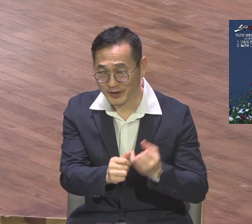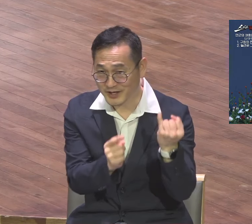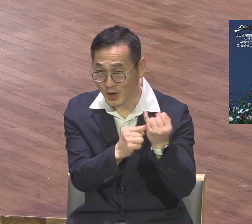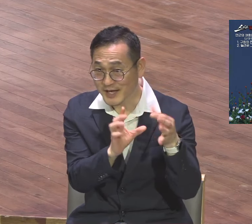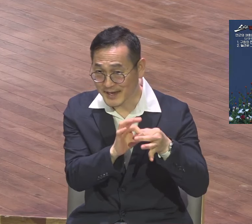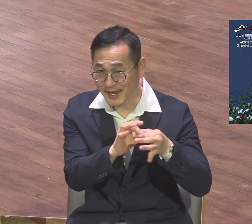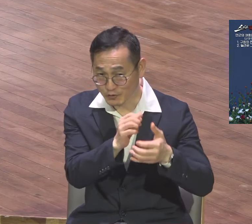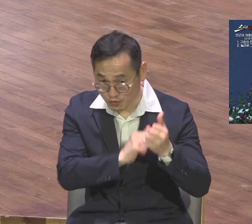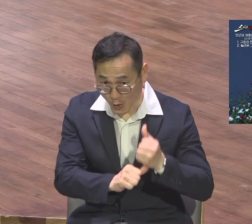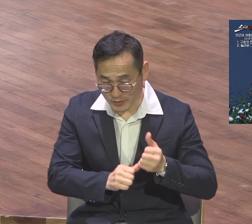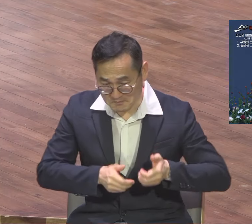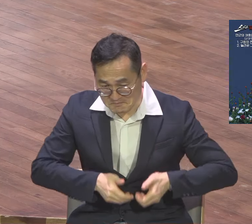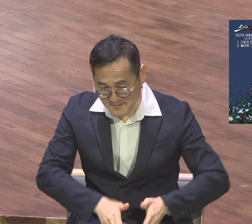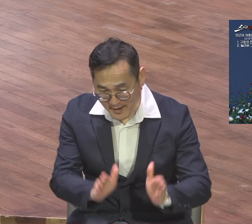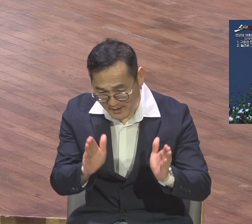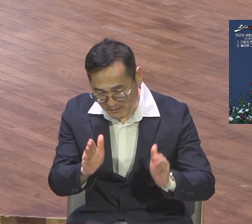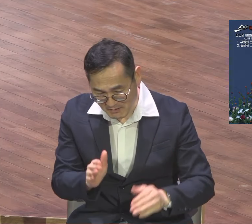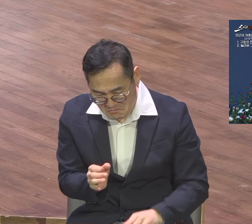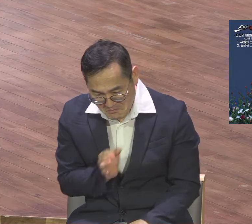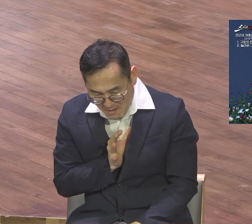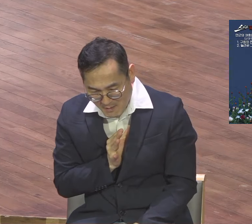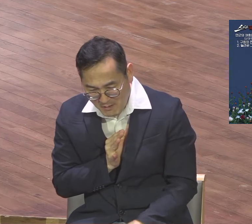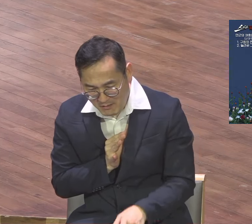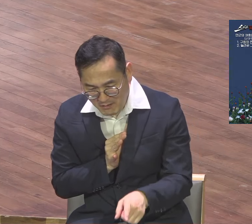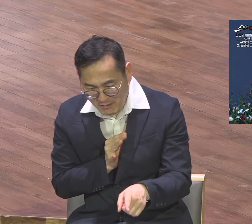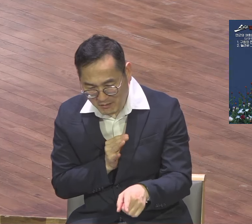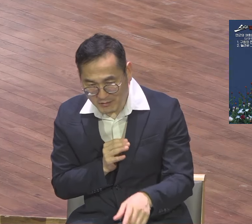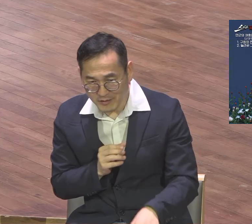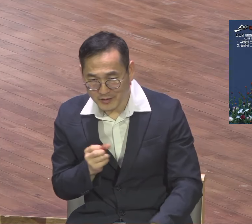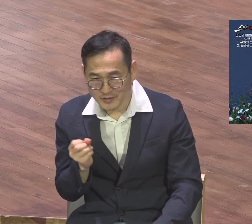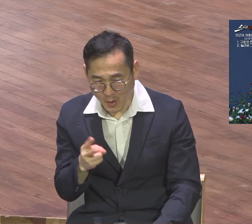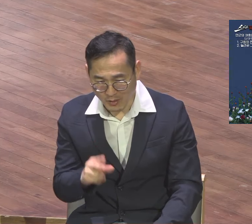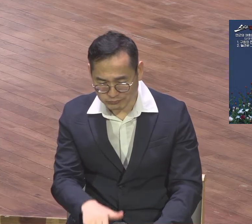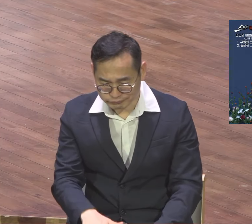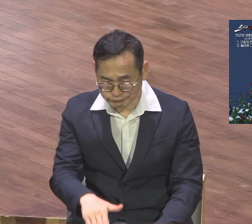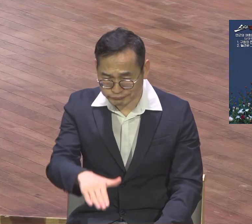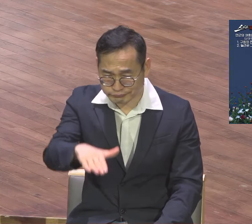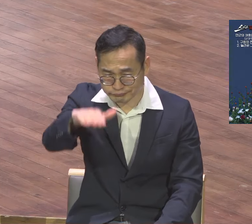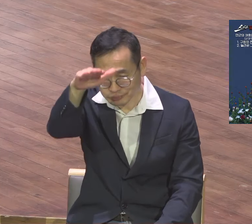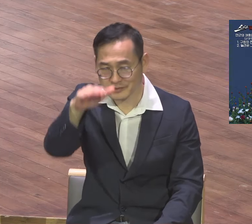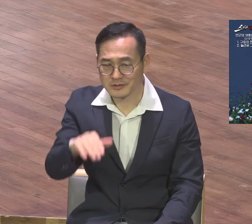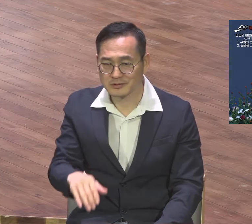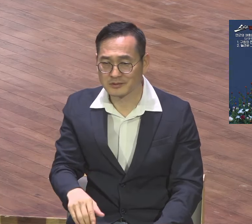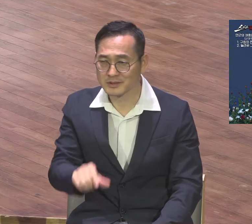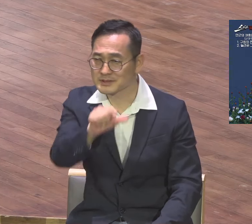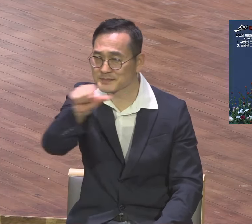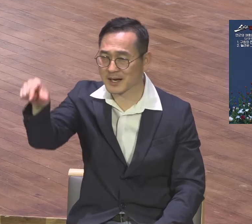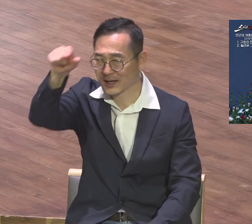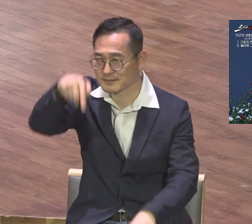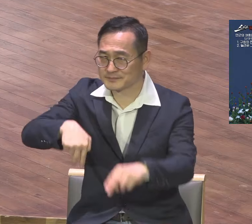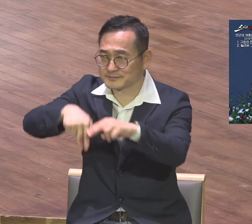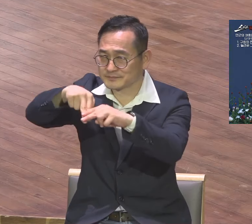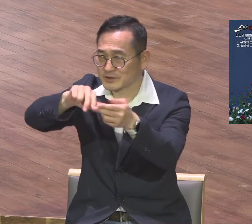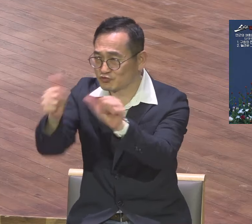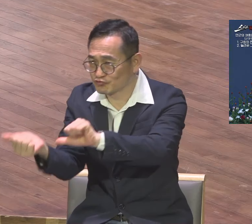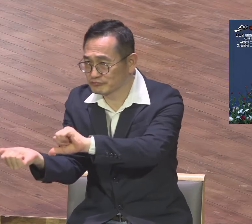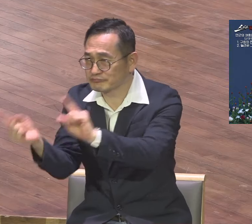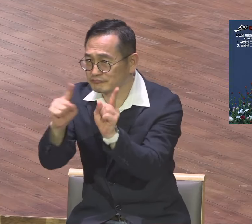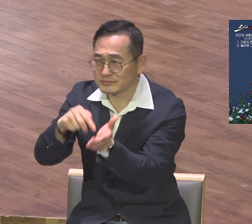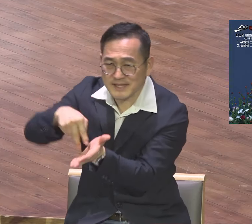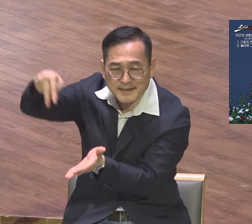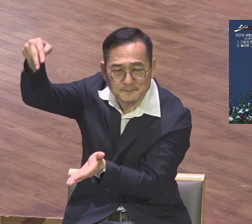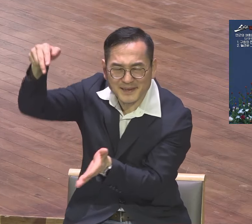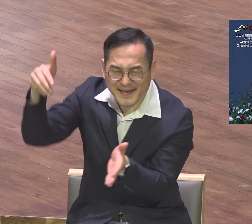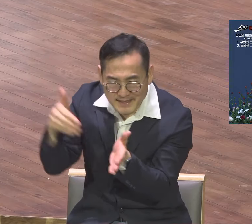메시아의 탄생부터 시작해서 그분의 생애, 사역, 십자가, 죽으신가, 부활하신가, 성전하신가, 재림하신, 인류